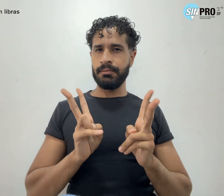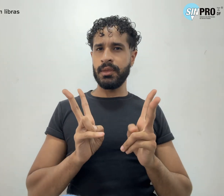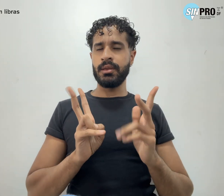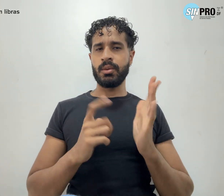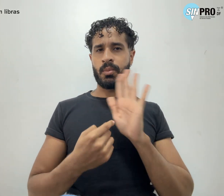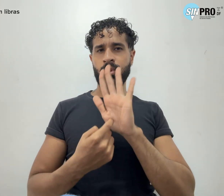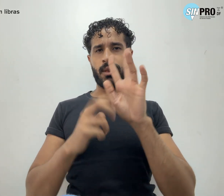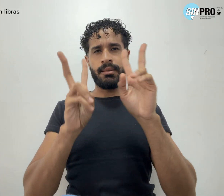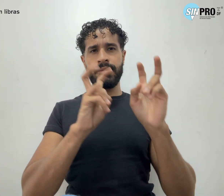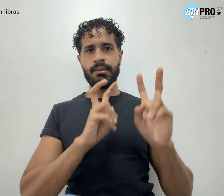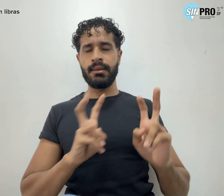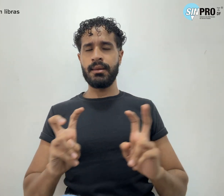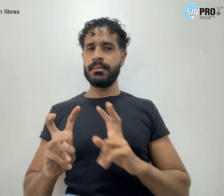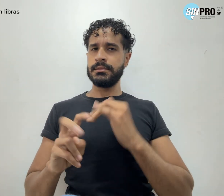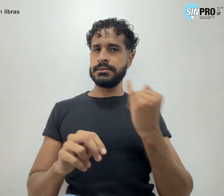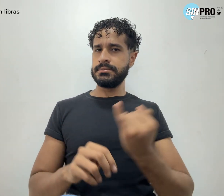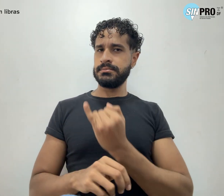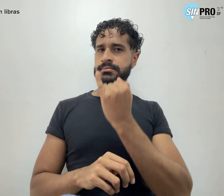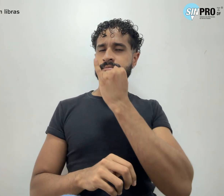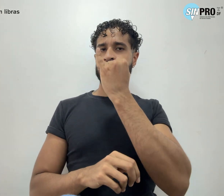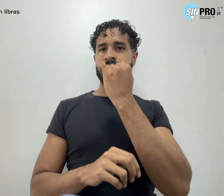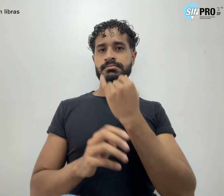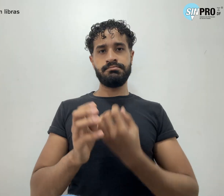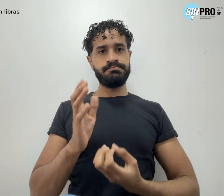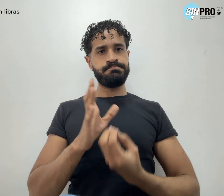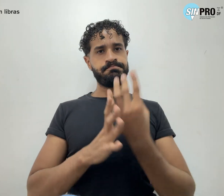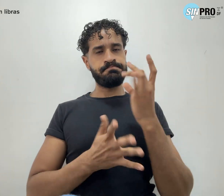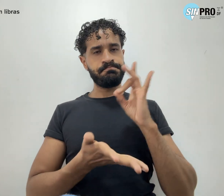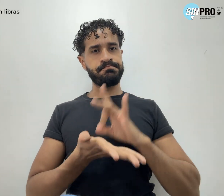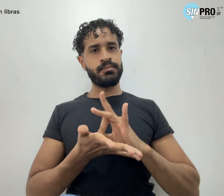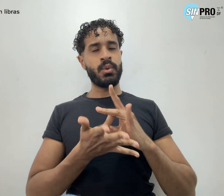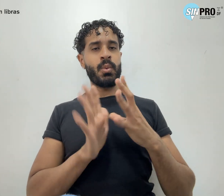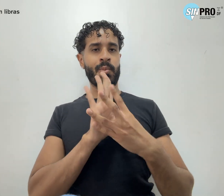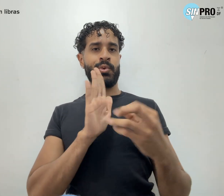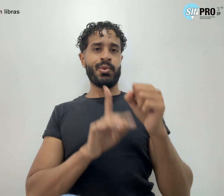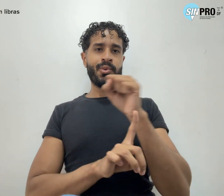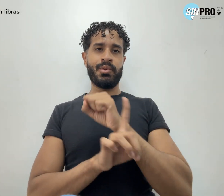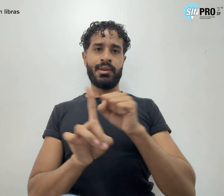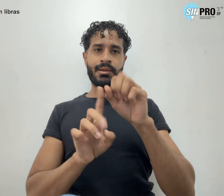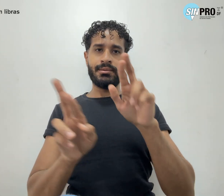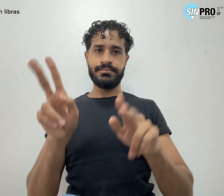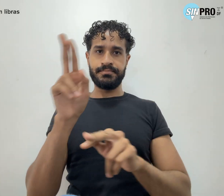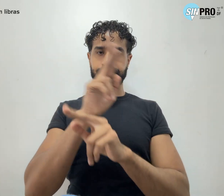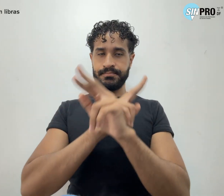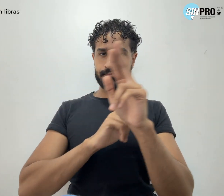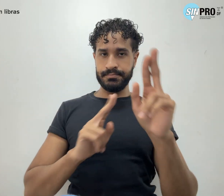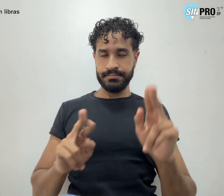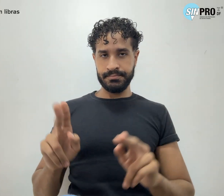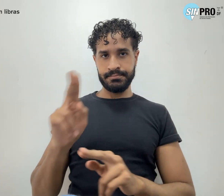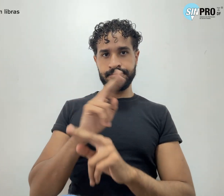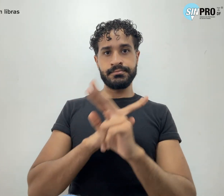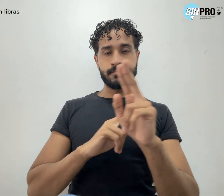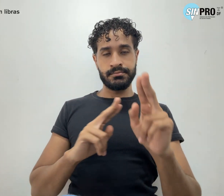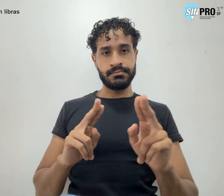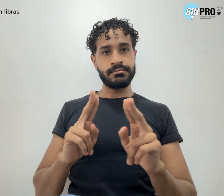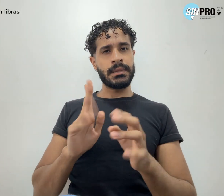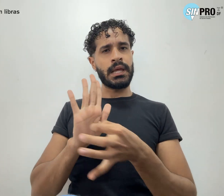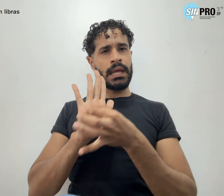temas caros à construção de uma sociedade plural, diversa e crítica,